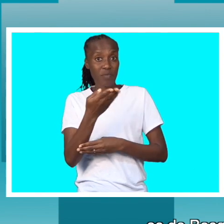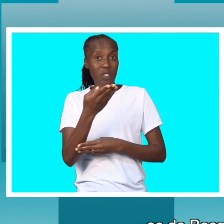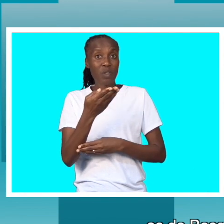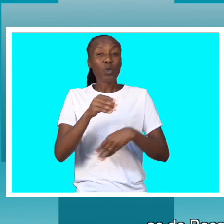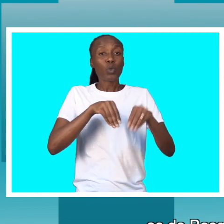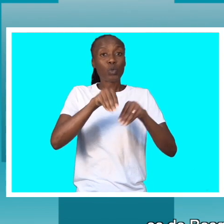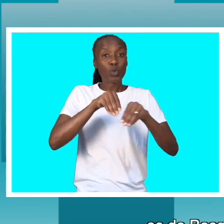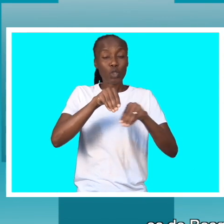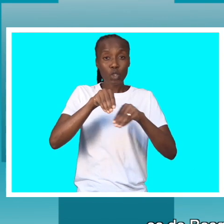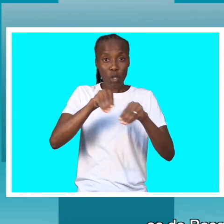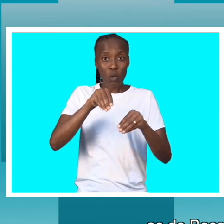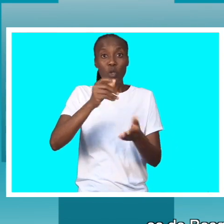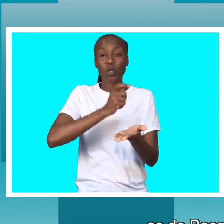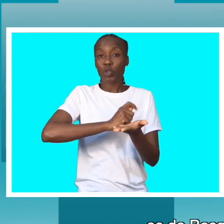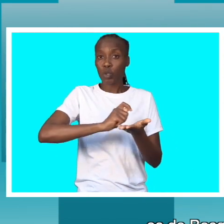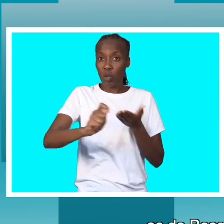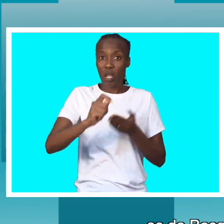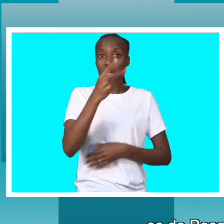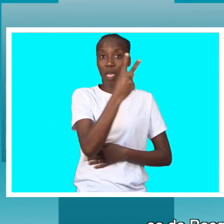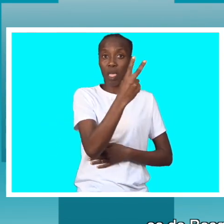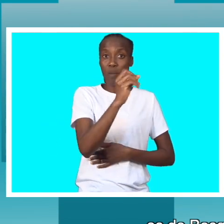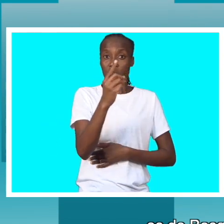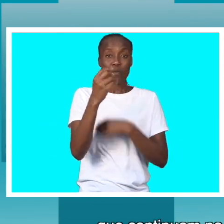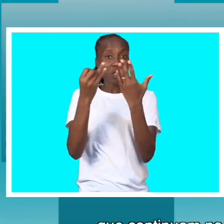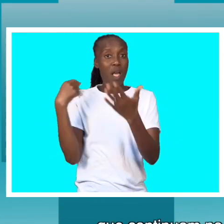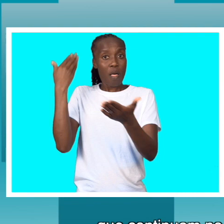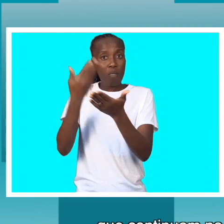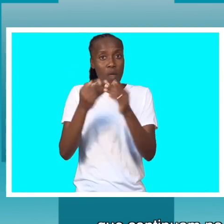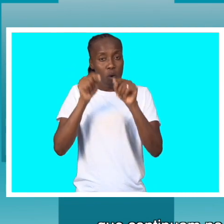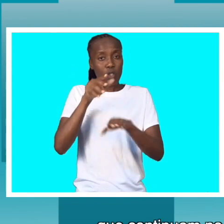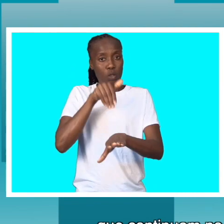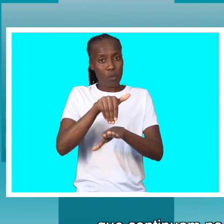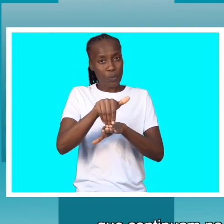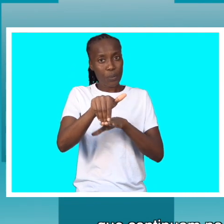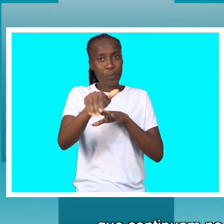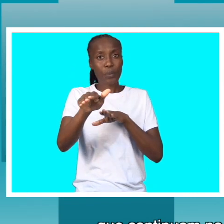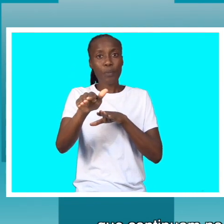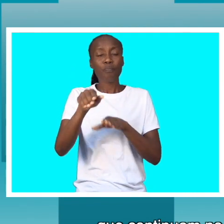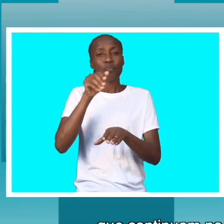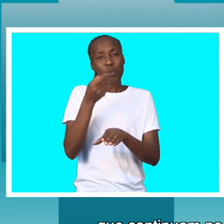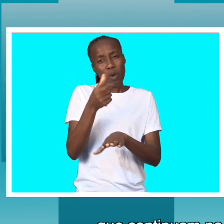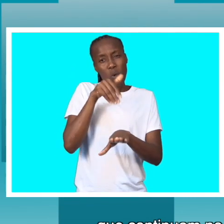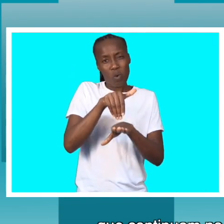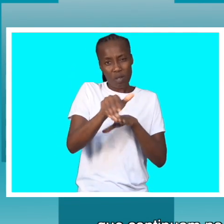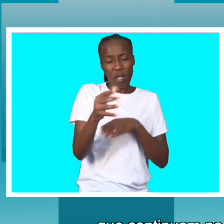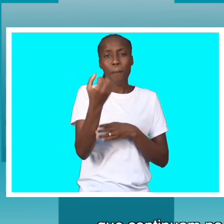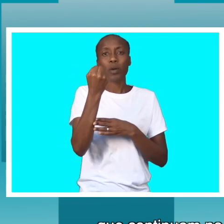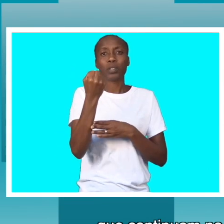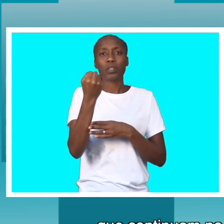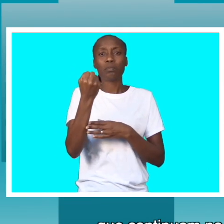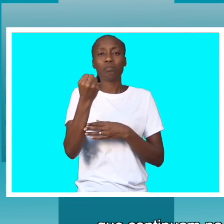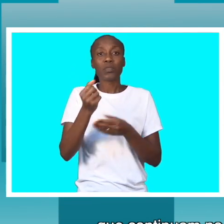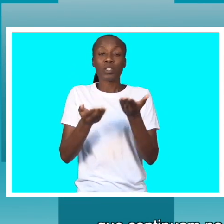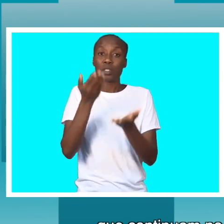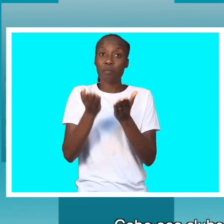descobertos nos Jogos Escolares de 2017, que continuam em ativo e provaram que, com um pouquinho de continuidade,